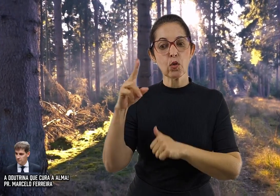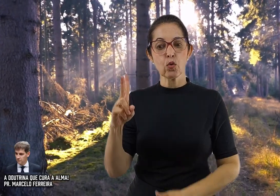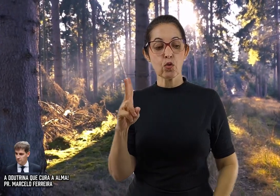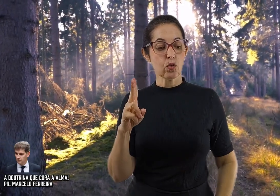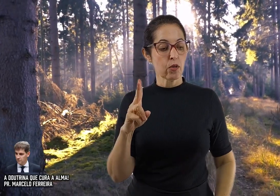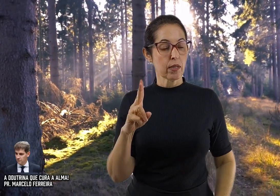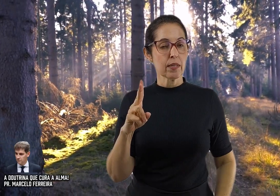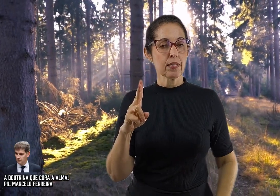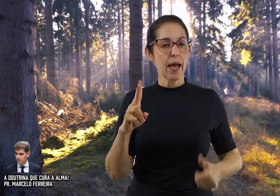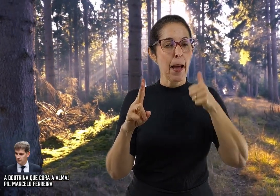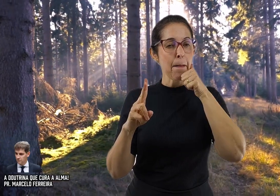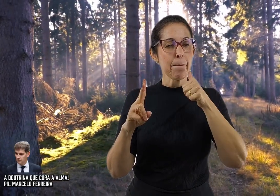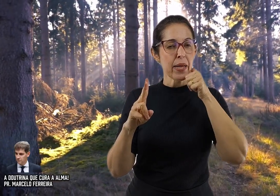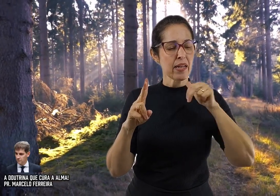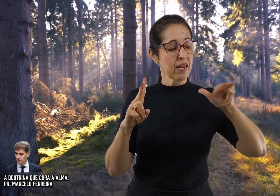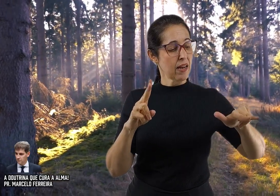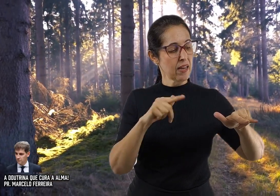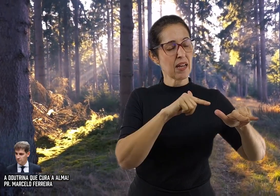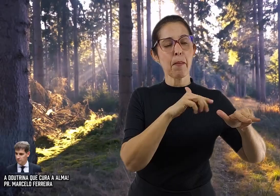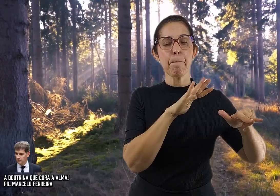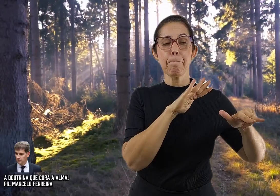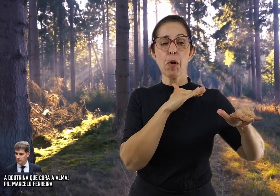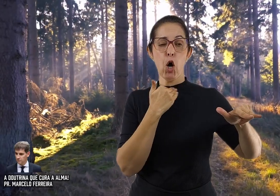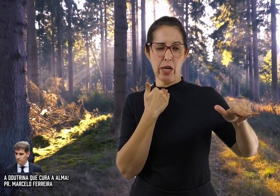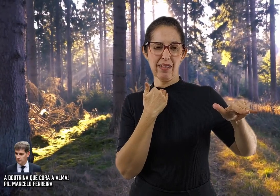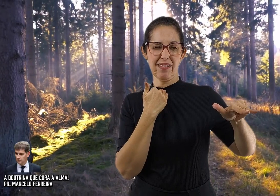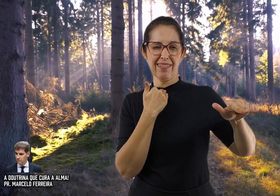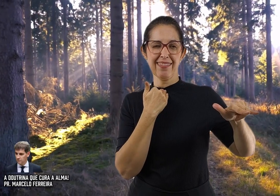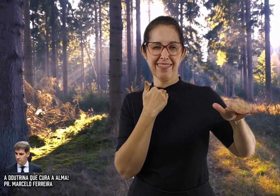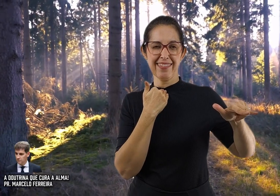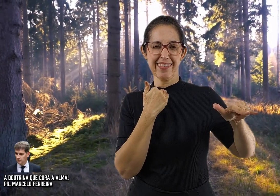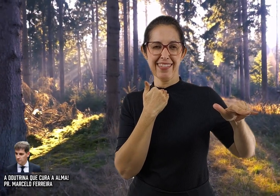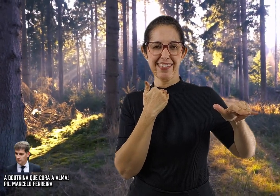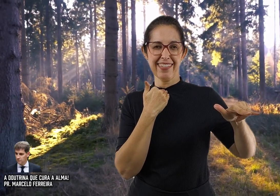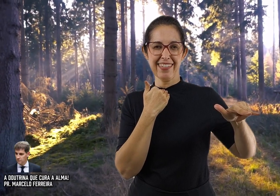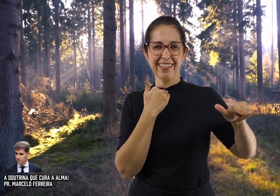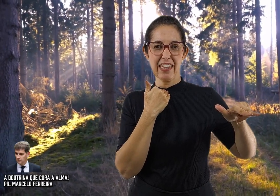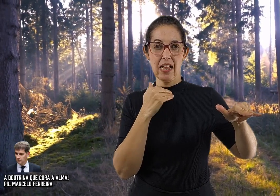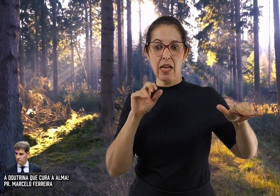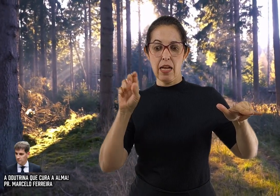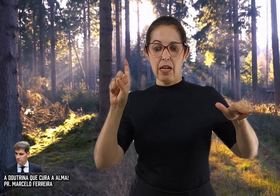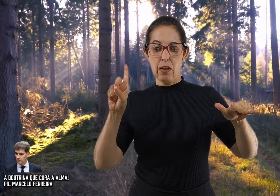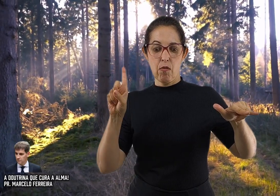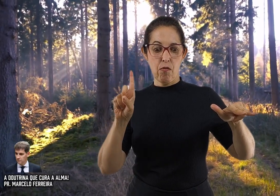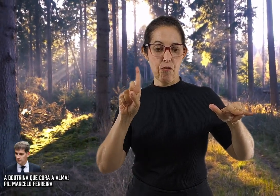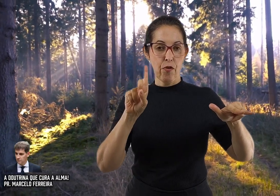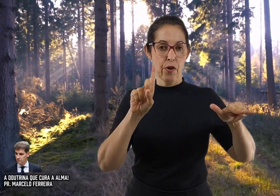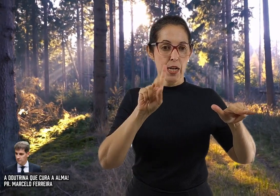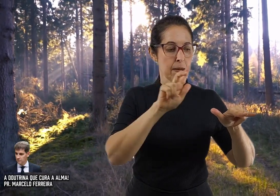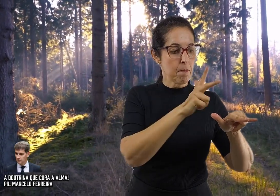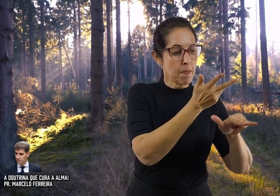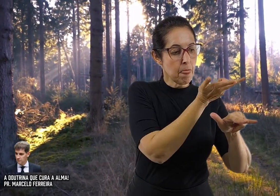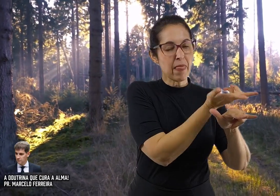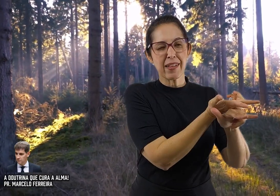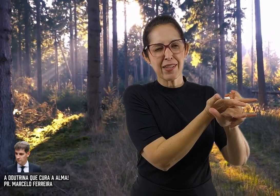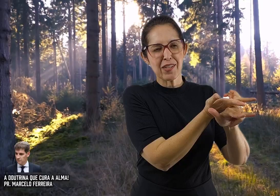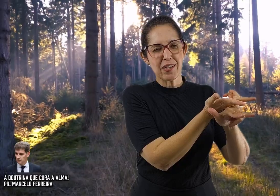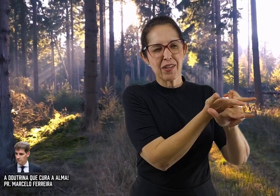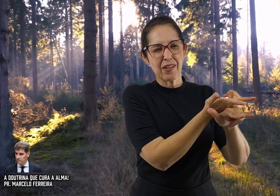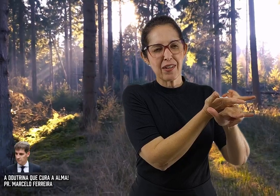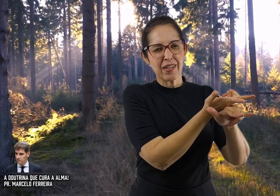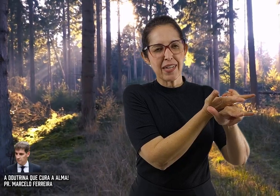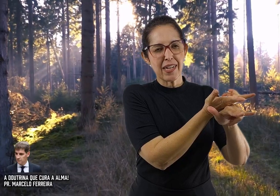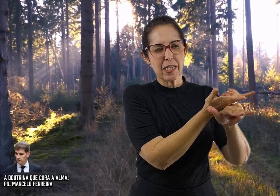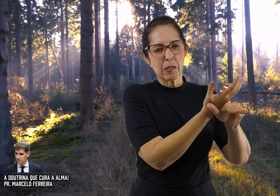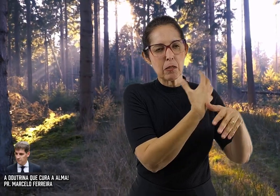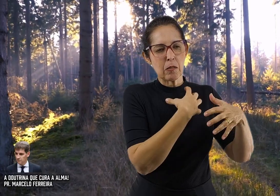corpo. A criança morta, ele deitou sobre a criança e o calor do corpo dele ressuscitou